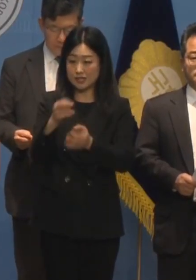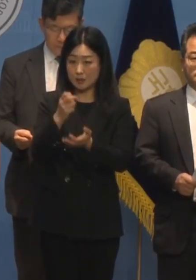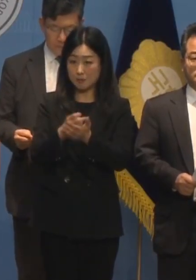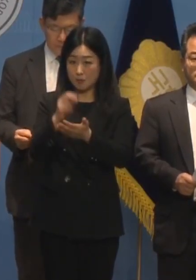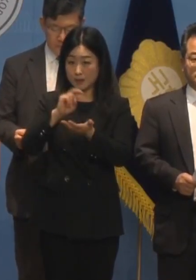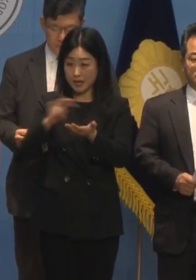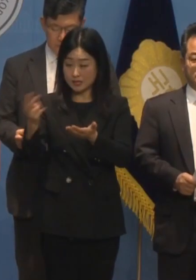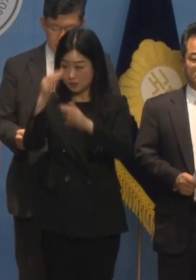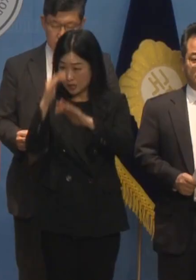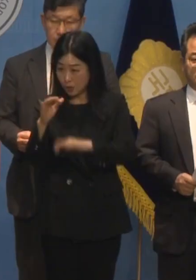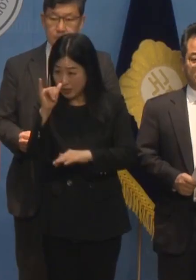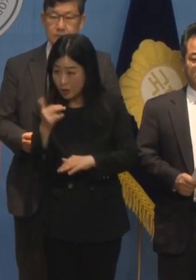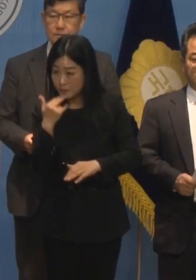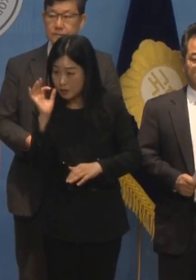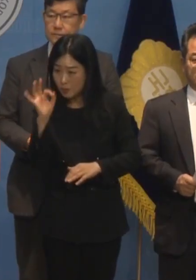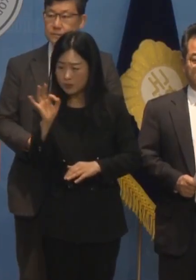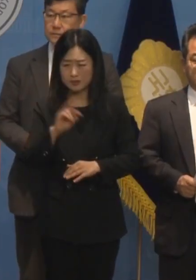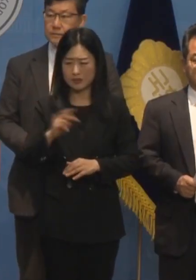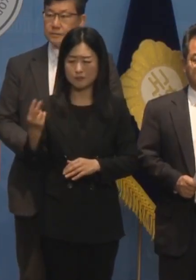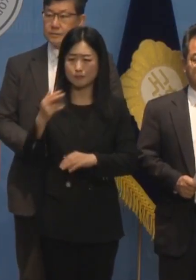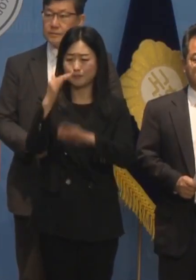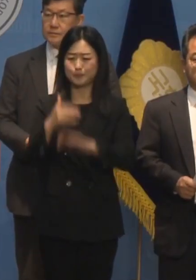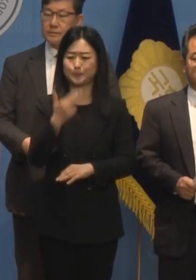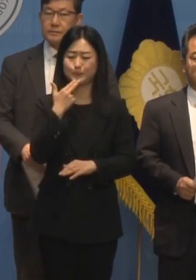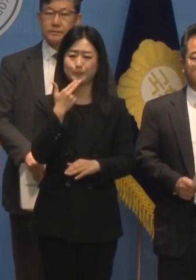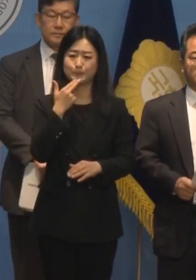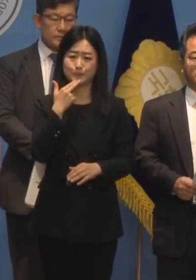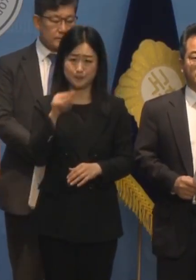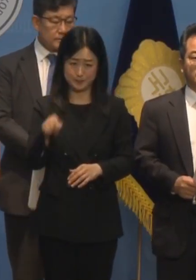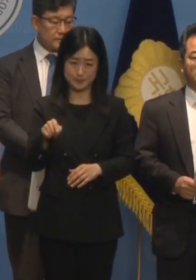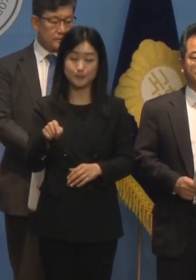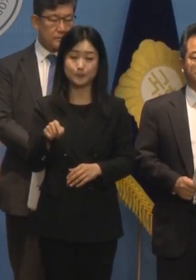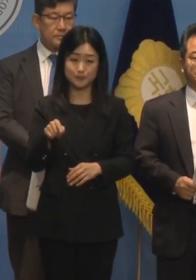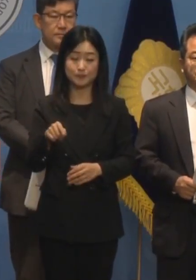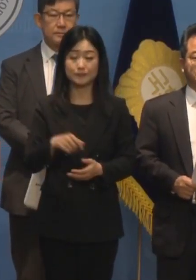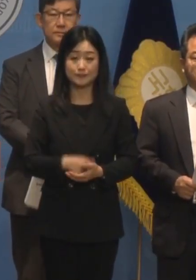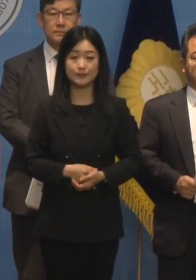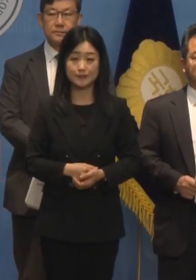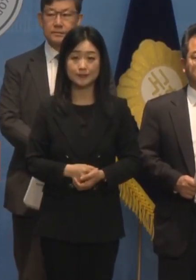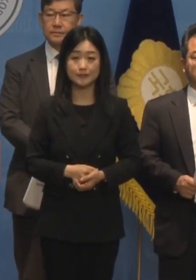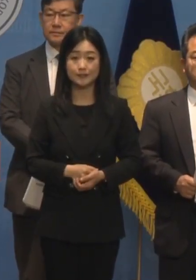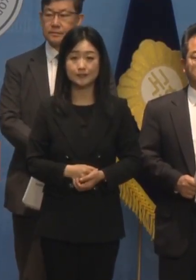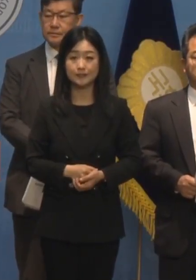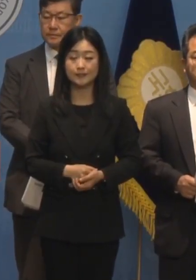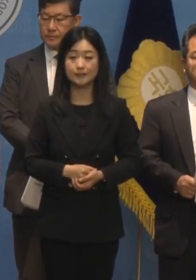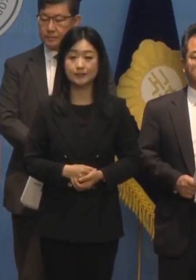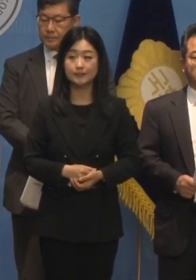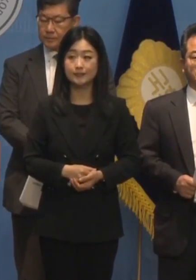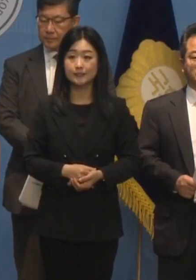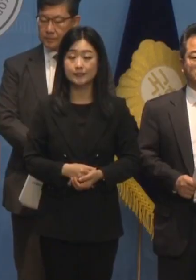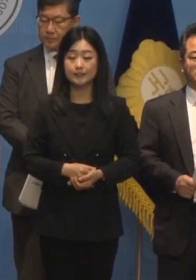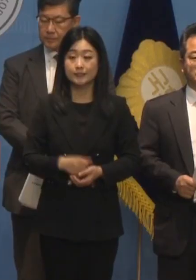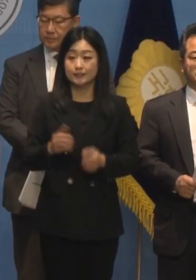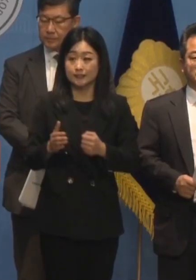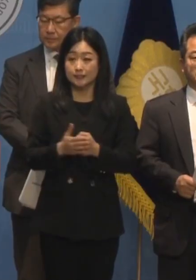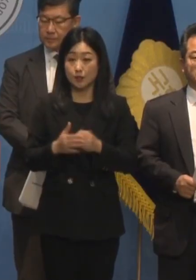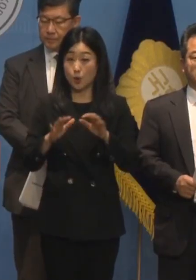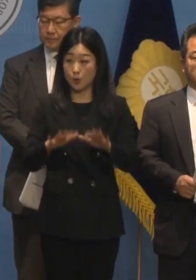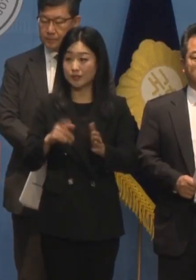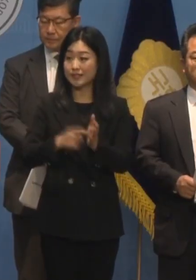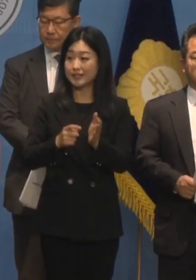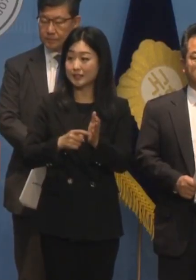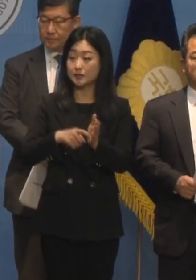지켜봤는데 그런 내용들은 여전히 한참 떨어진다 이런 생각이 듭니다. 그래서 오늘